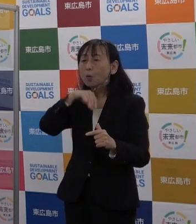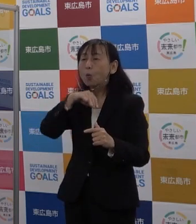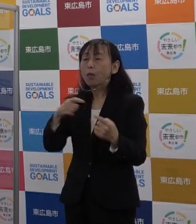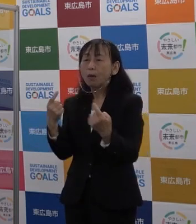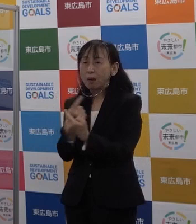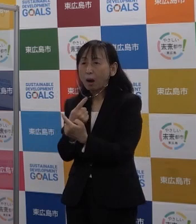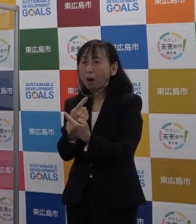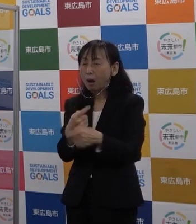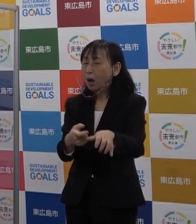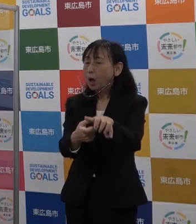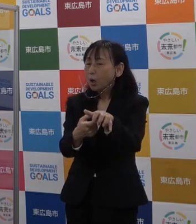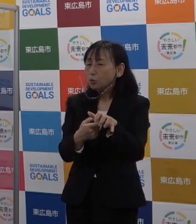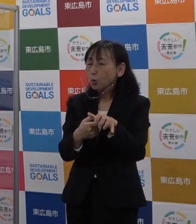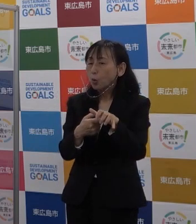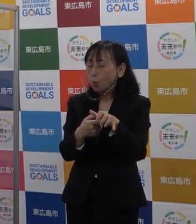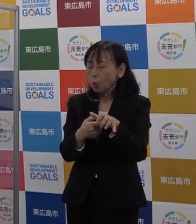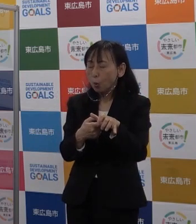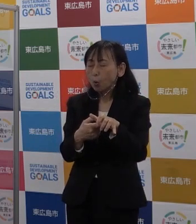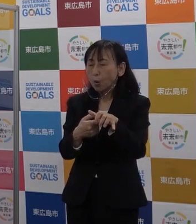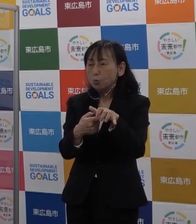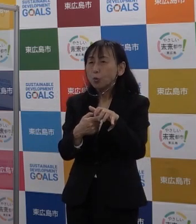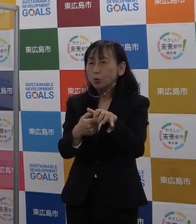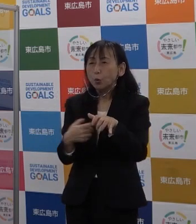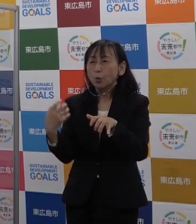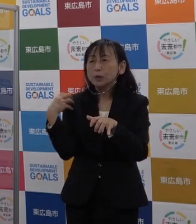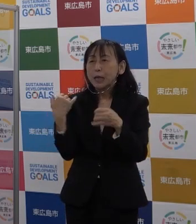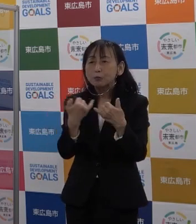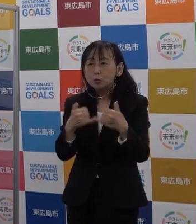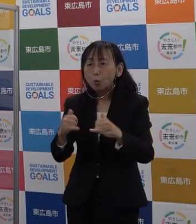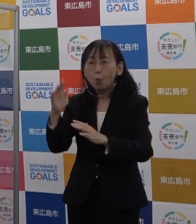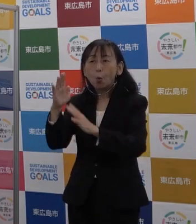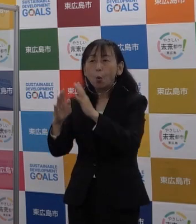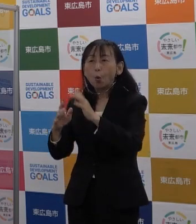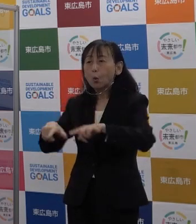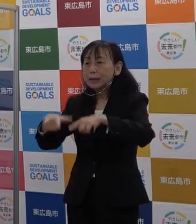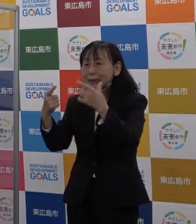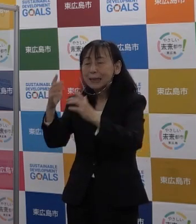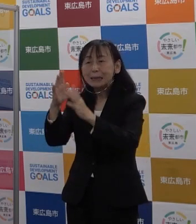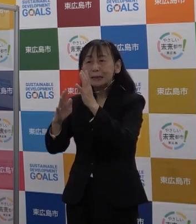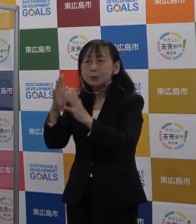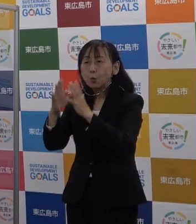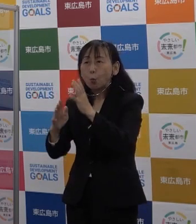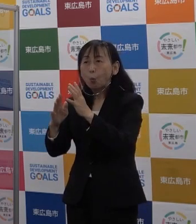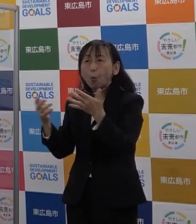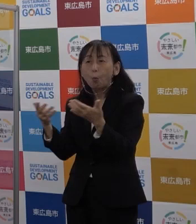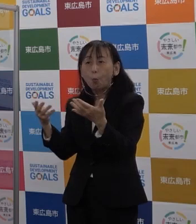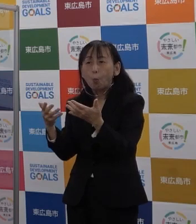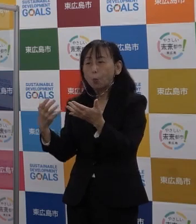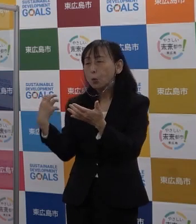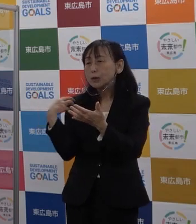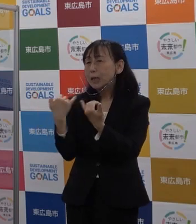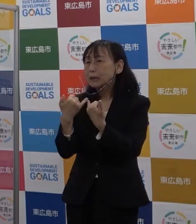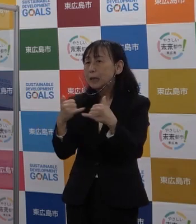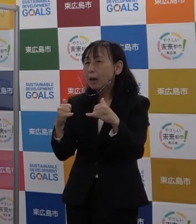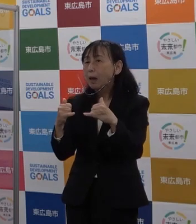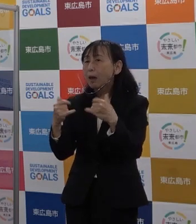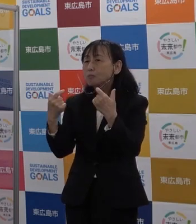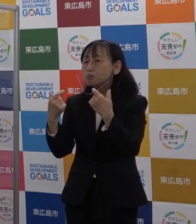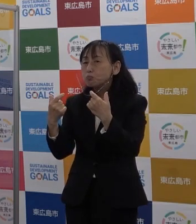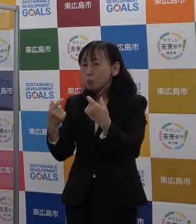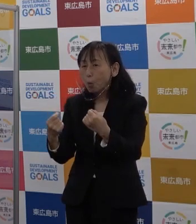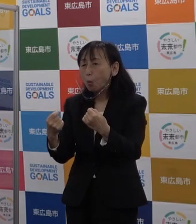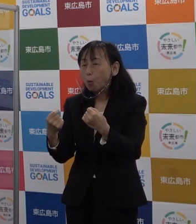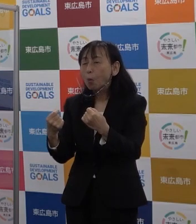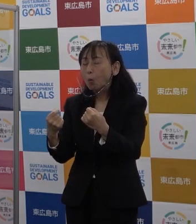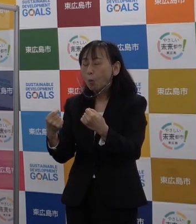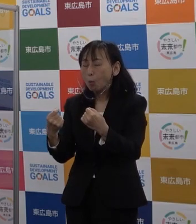手の確保、地域社会の維持、地域経済の活性化につながっていくと。ま